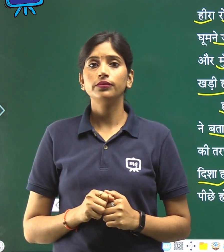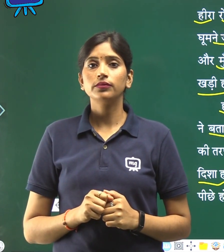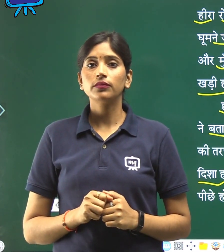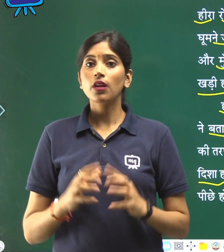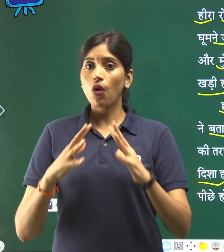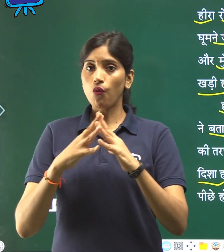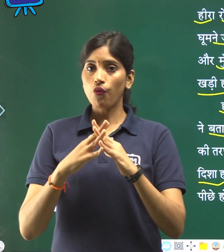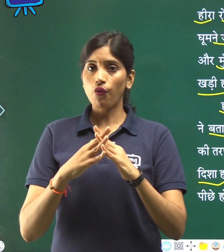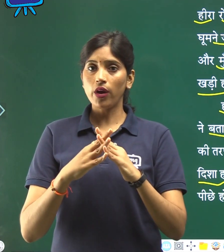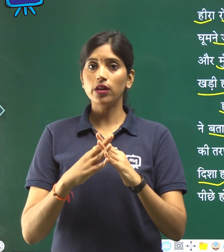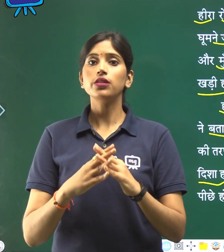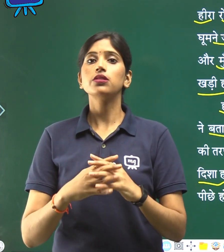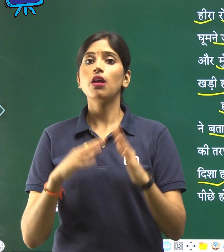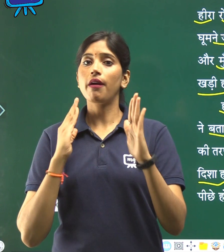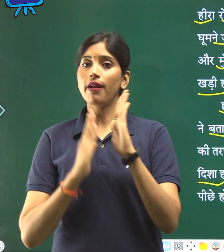पश्चिम दिशा